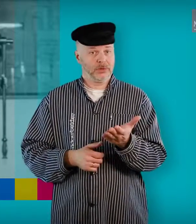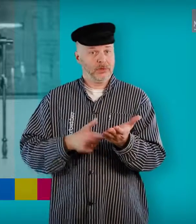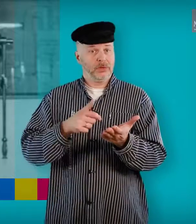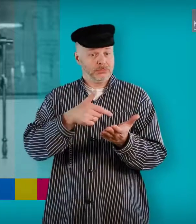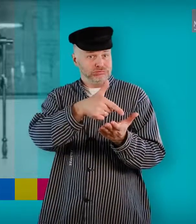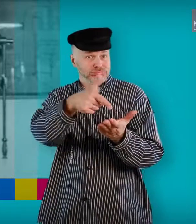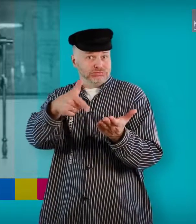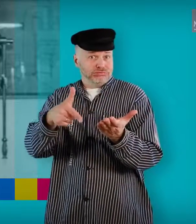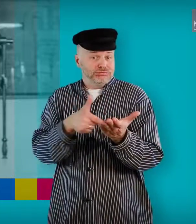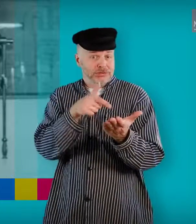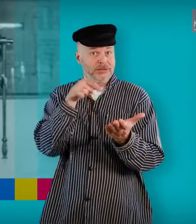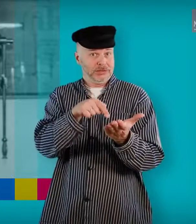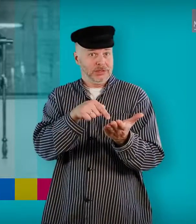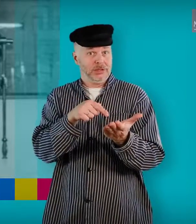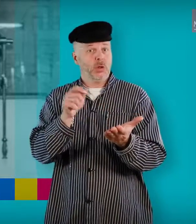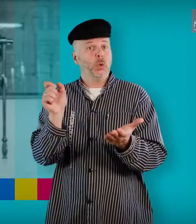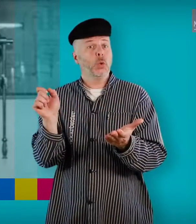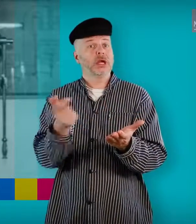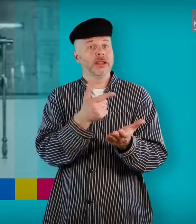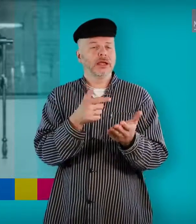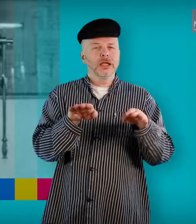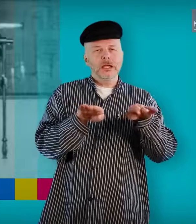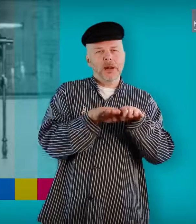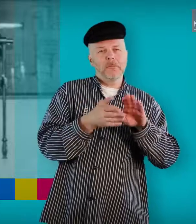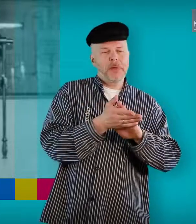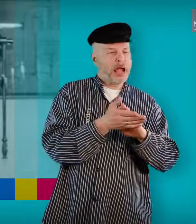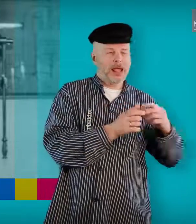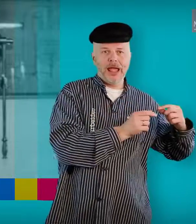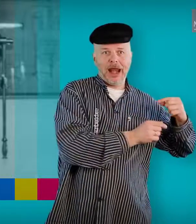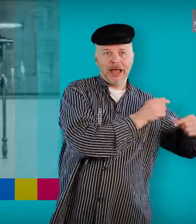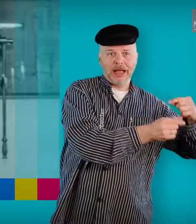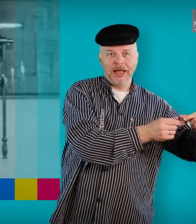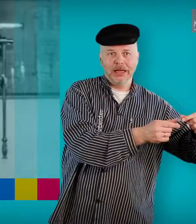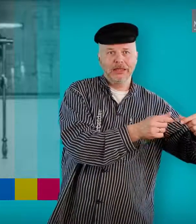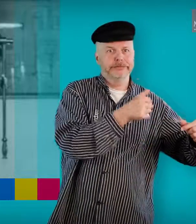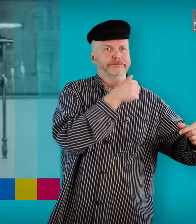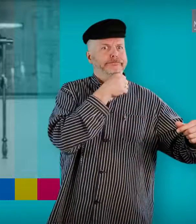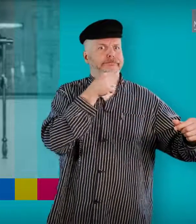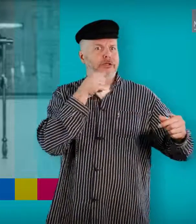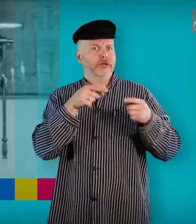Forskjellen på hastigheten på lodding sammenlignet med legging var ekstremt stor.